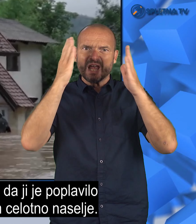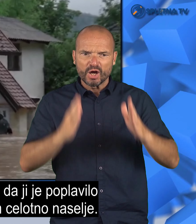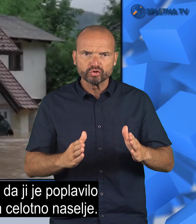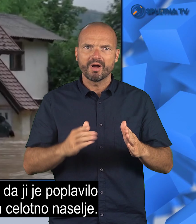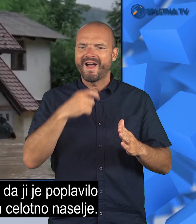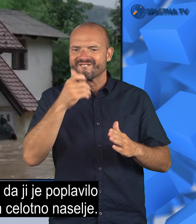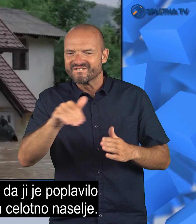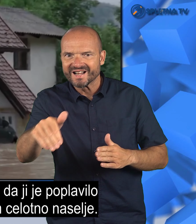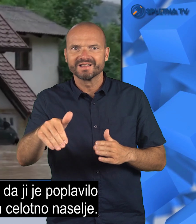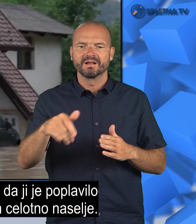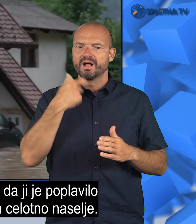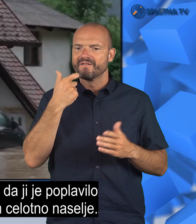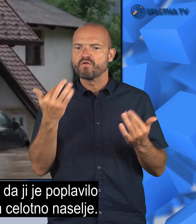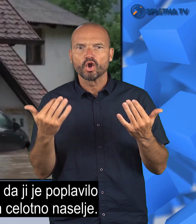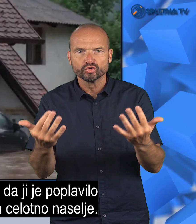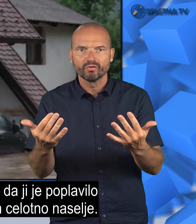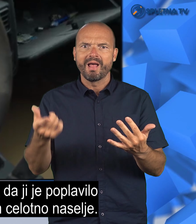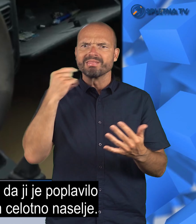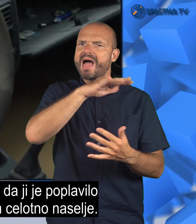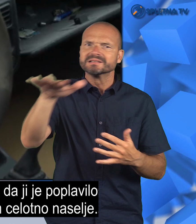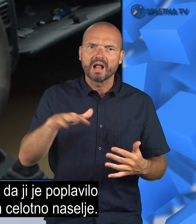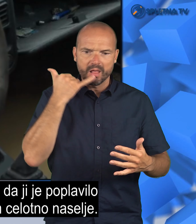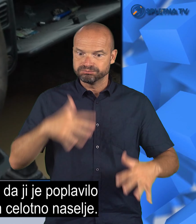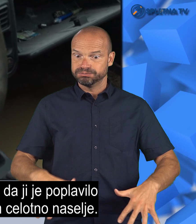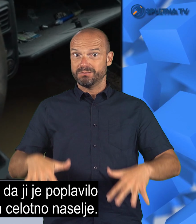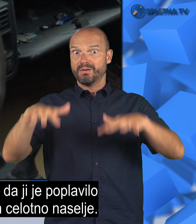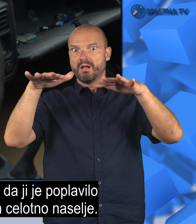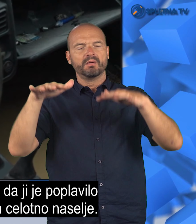poplavilo hišo, vrt, dvorišče pa celotno naselje.